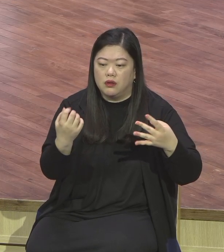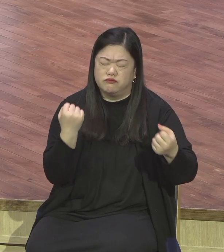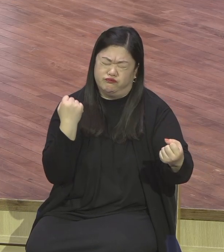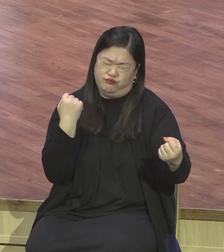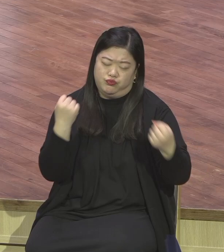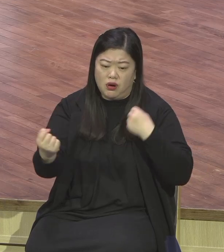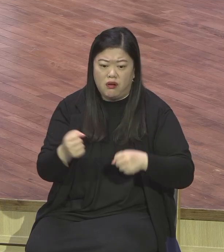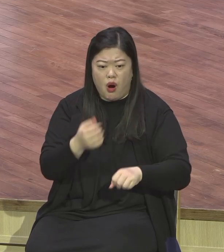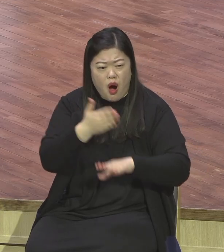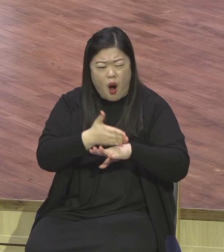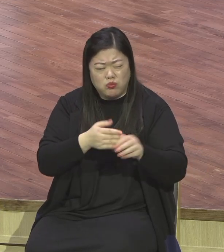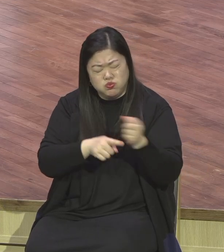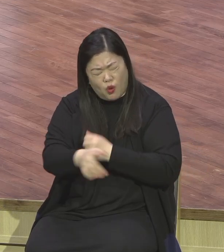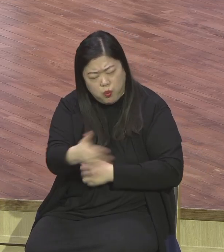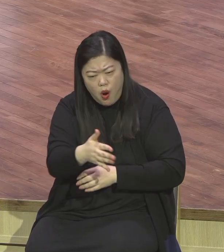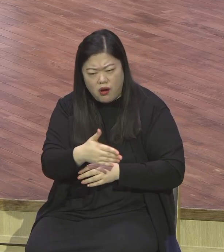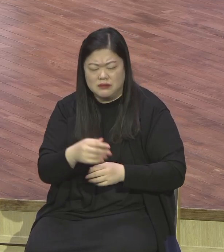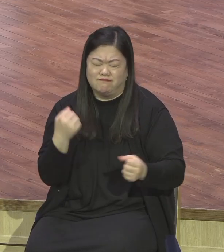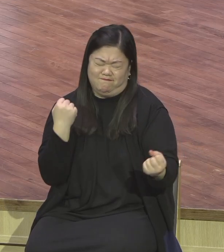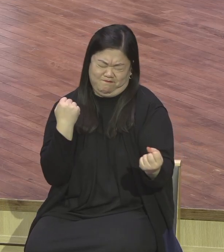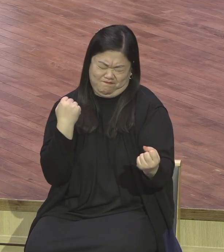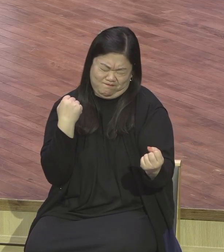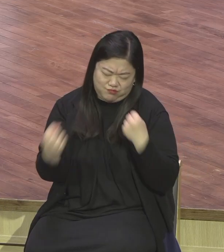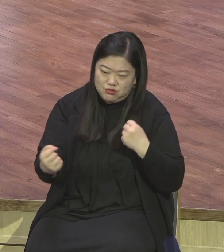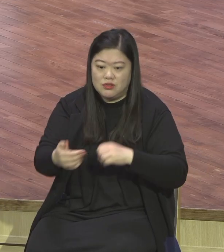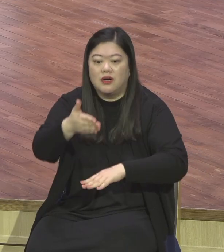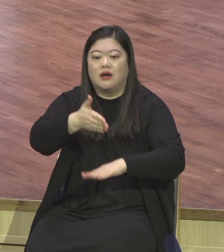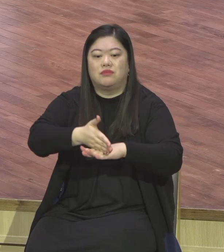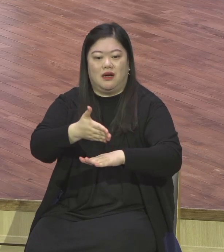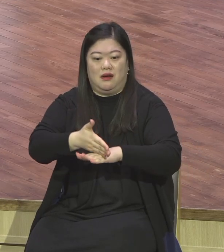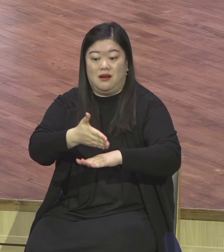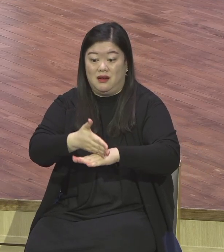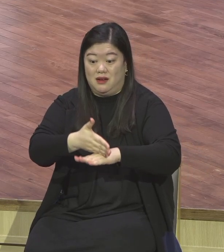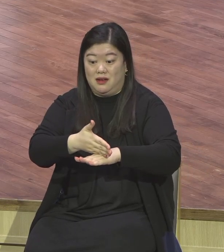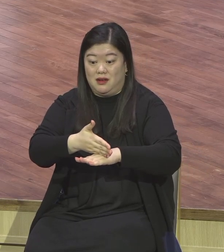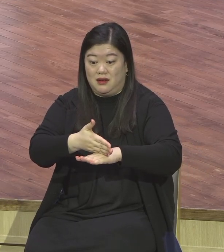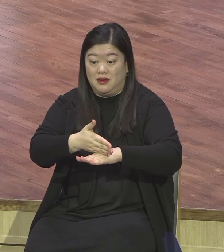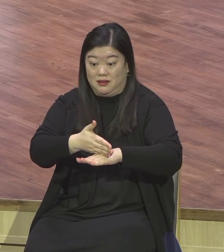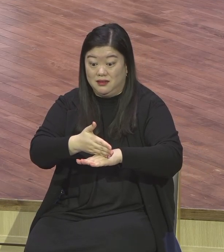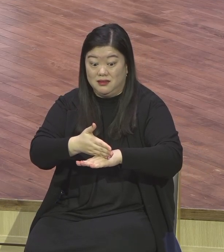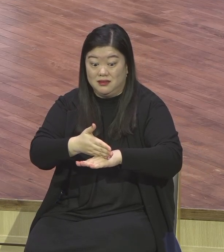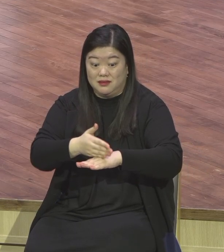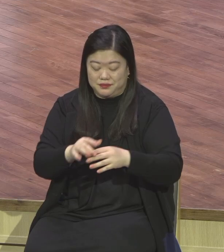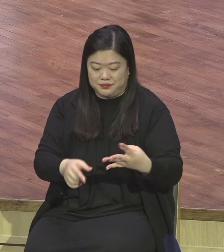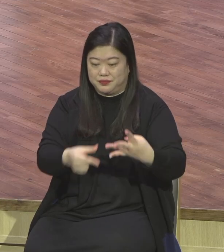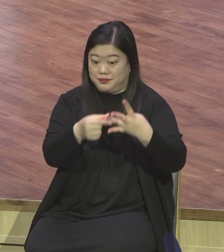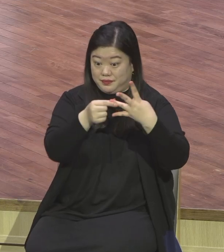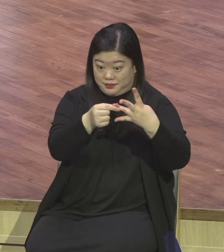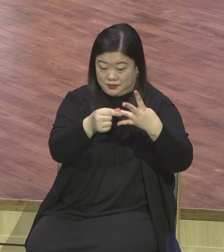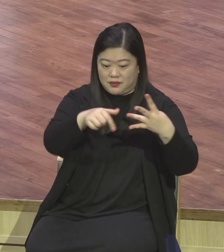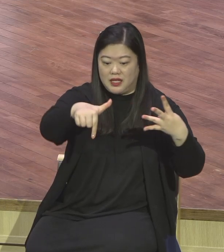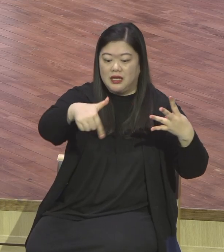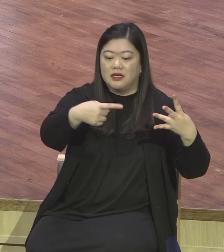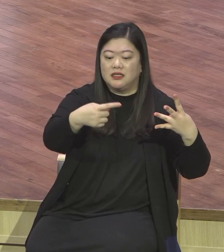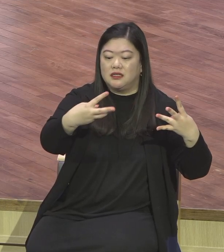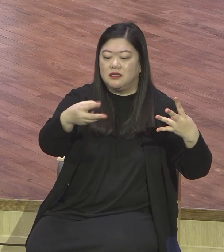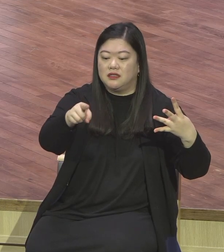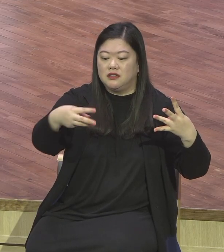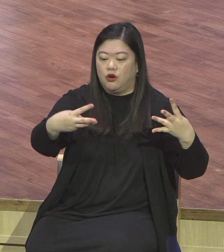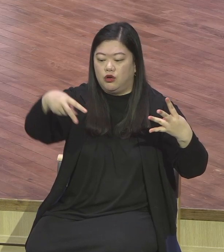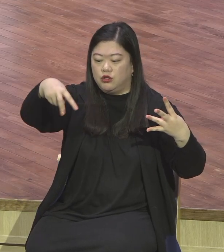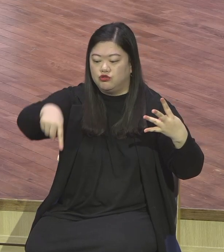감사할 이유가 없는데 감사하라는 겁니다 이거는 지금 그럼에도 감사하라 셋째 그럴수록